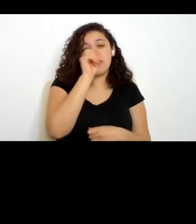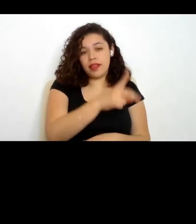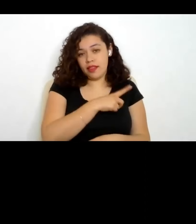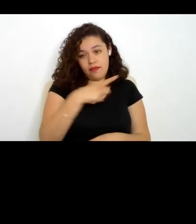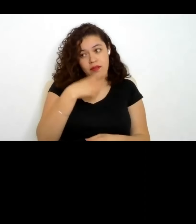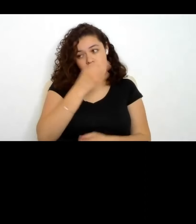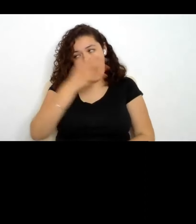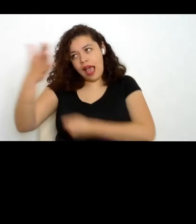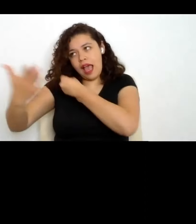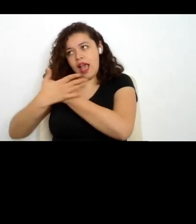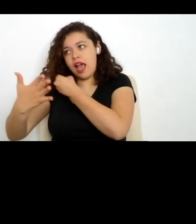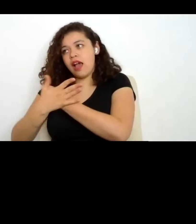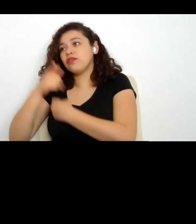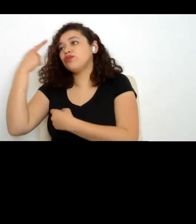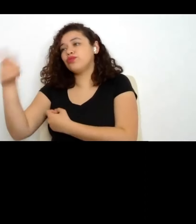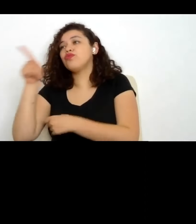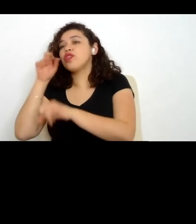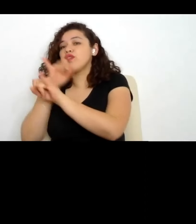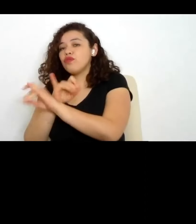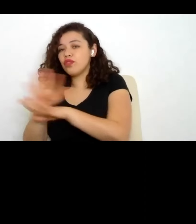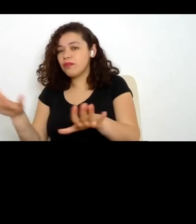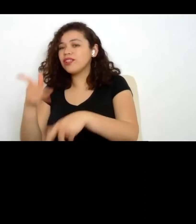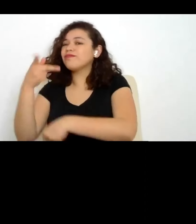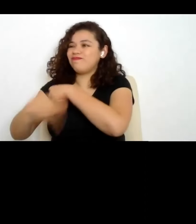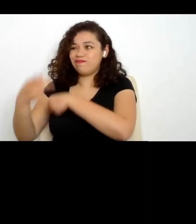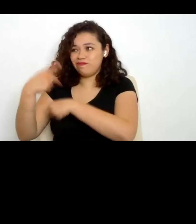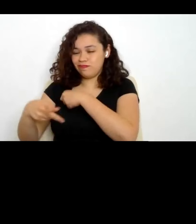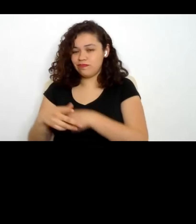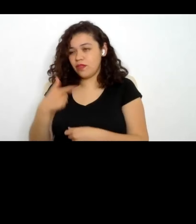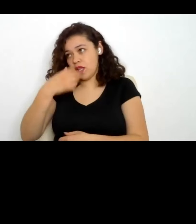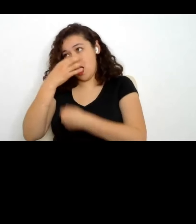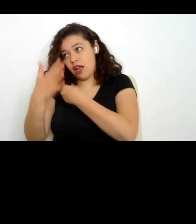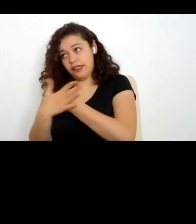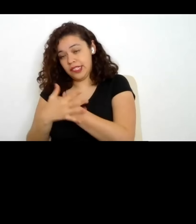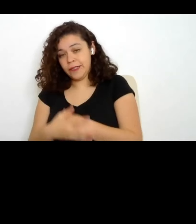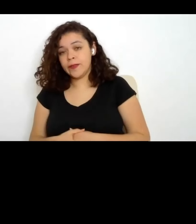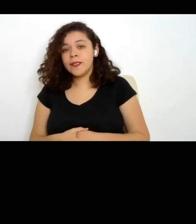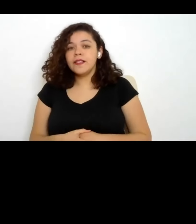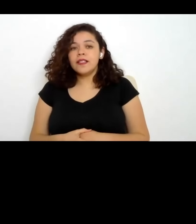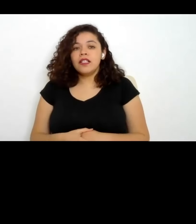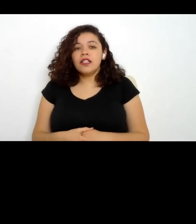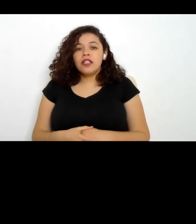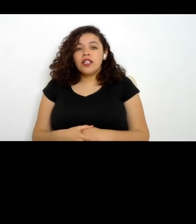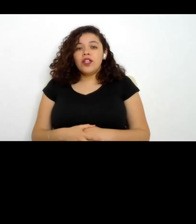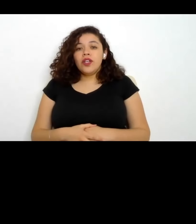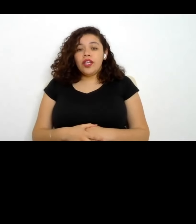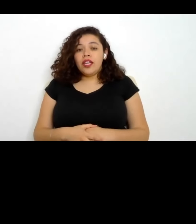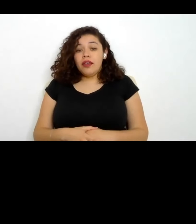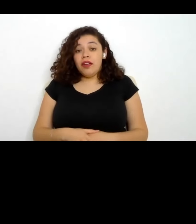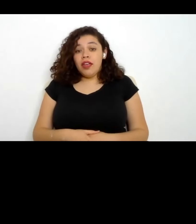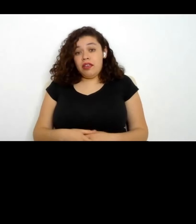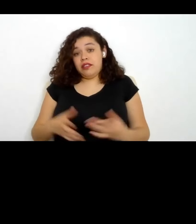a los titulares que sus datos fueron vulnerados. Entonces, pues no creo que nadie quiera estar en una situación así,